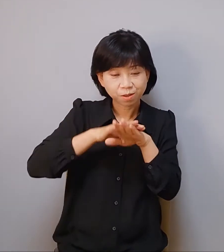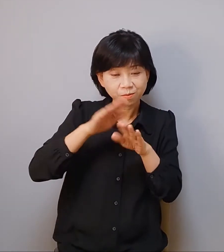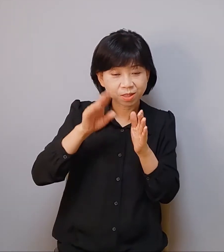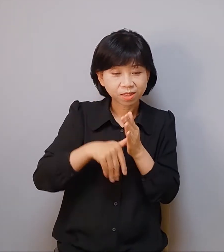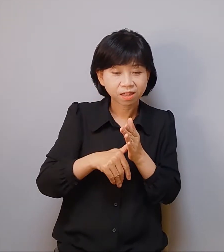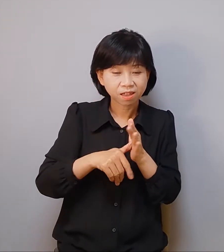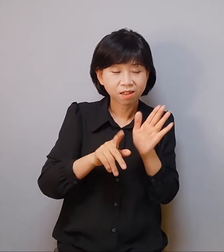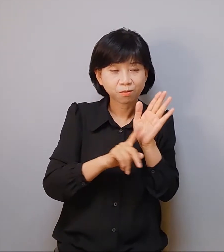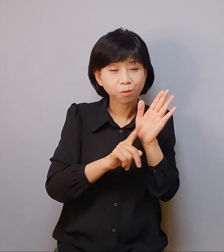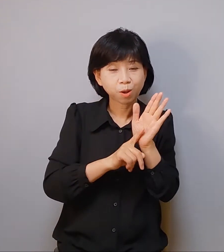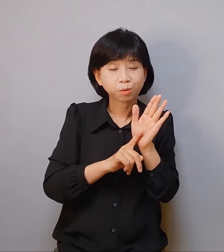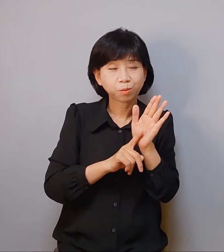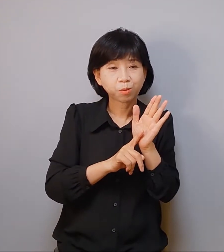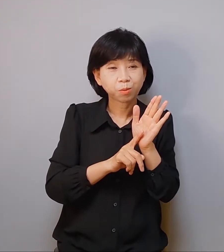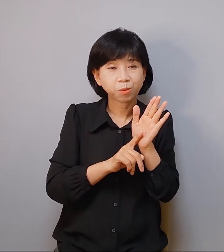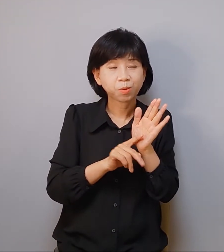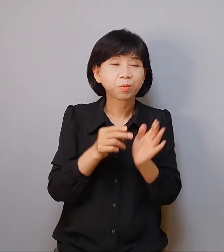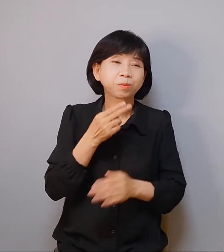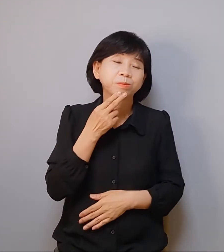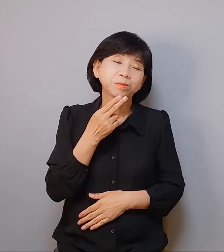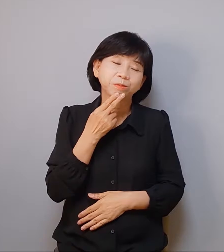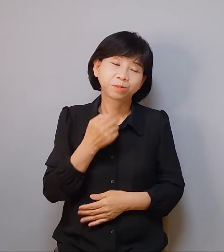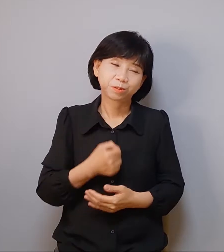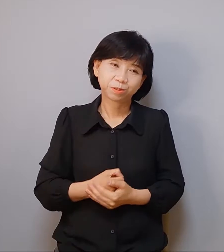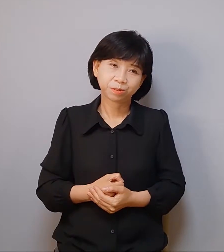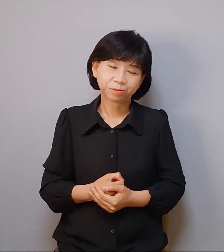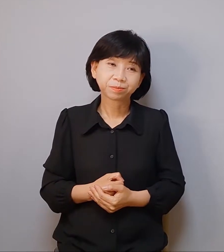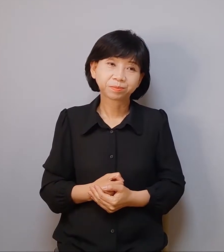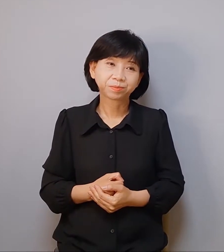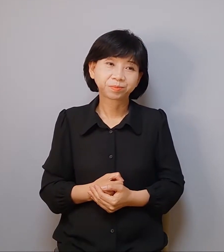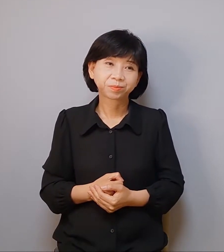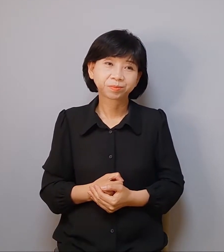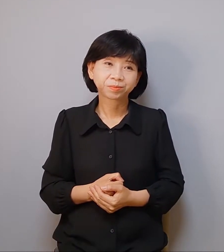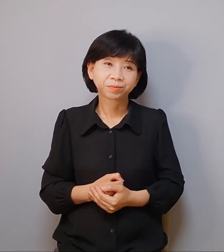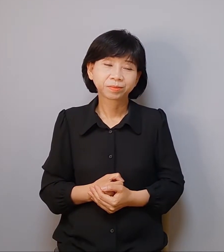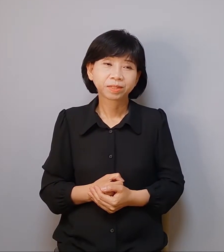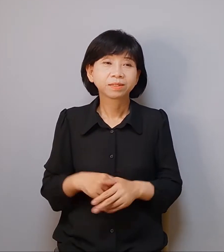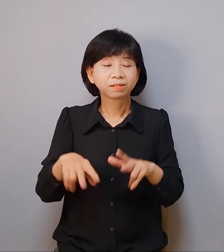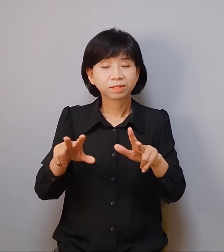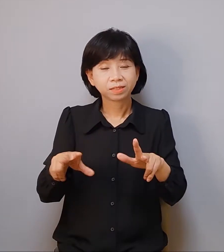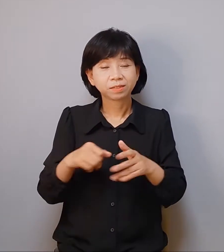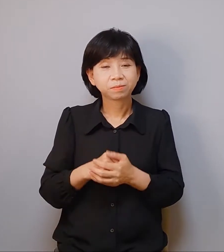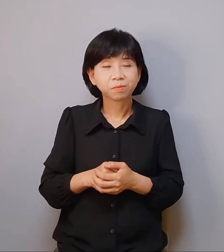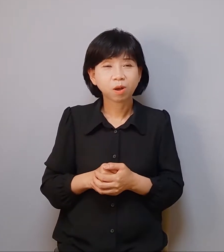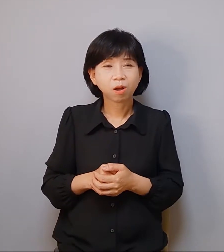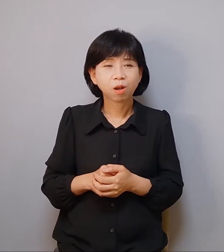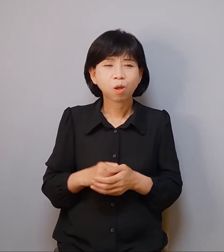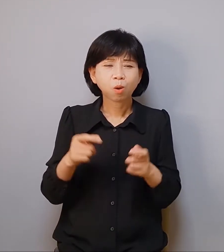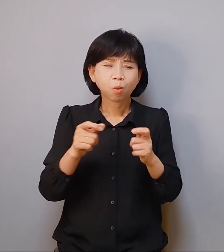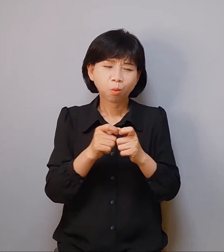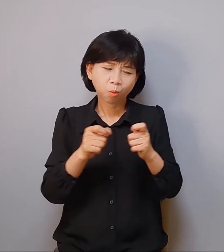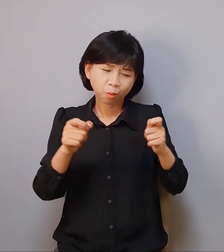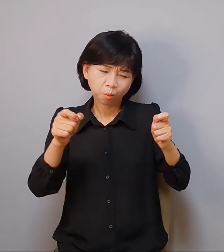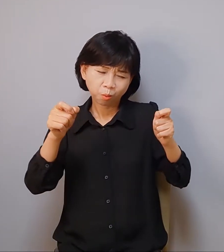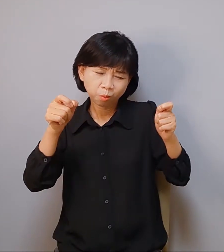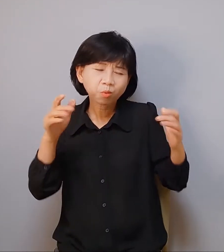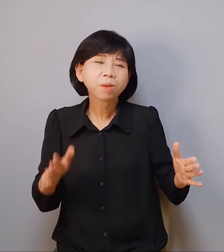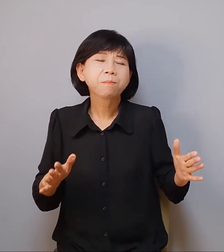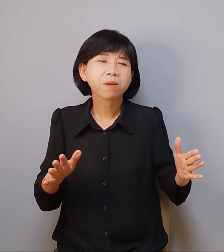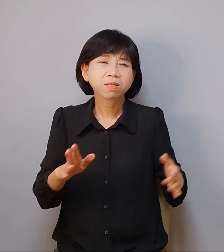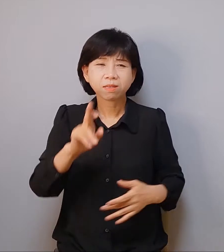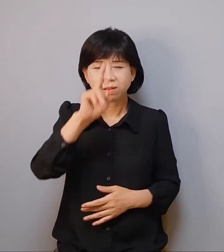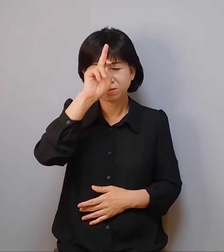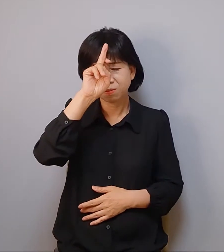우리 식당 안을 조금 이렇게 청소를 조금 해야 될 것 같습니다. 그래서 뭐 우리 이제